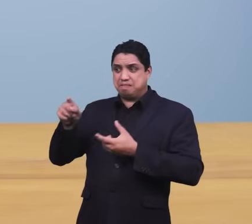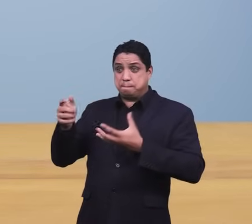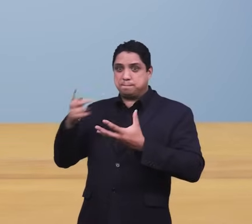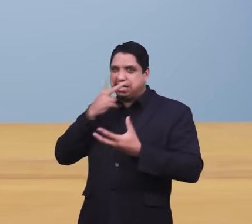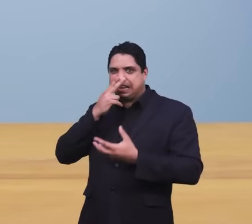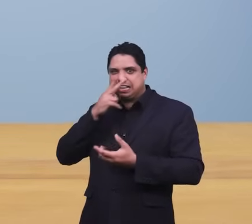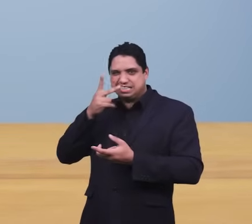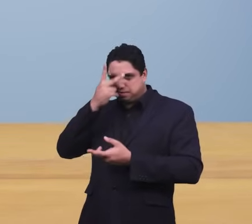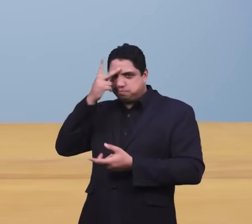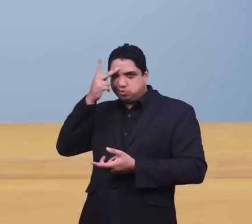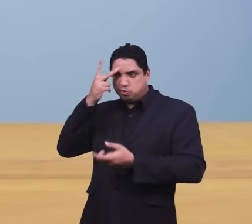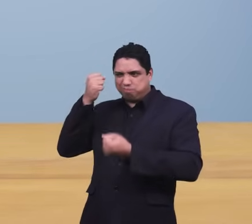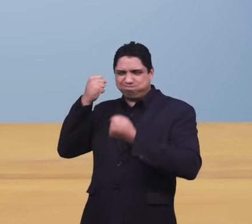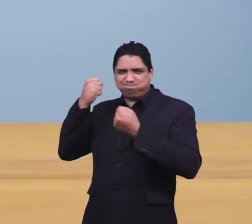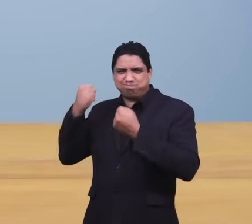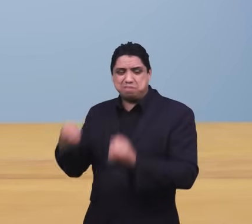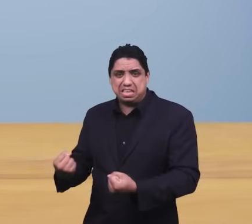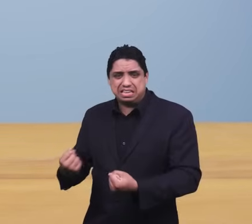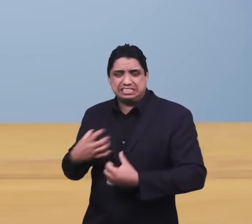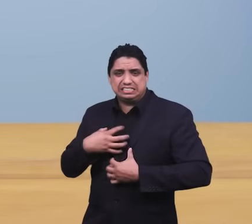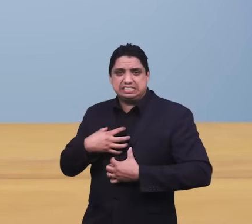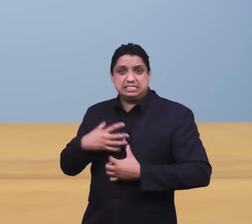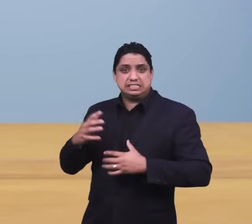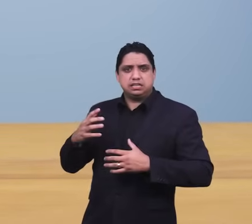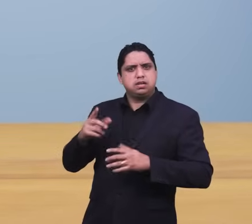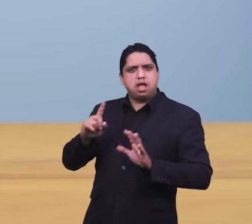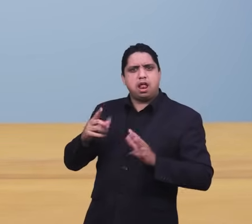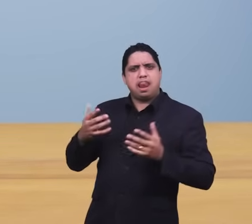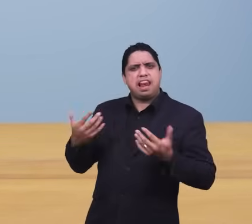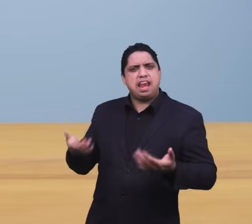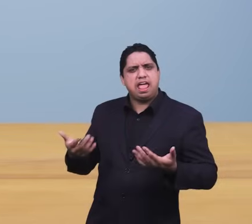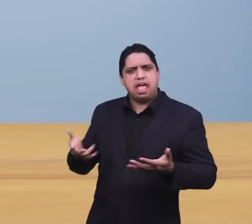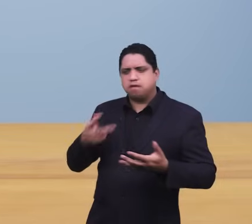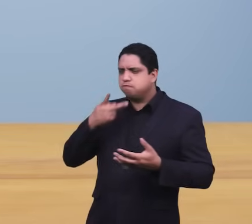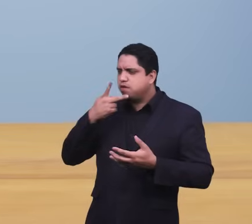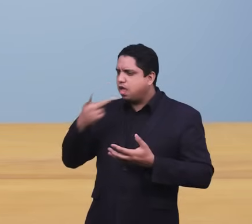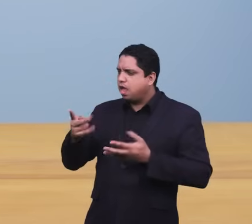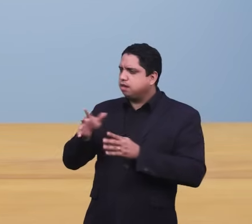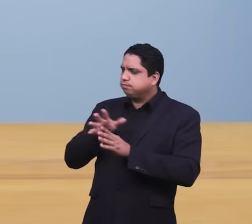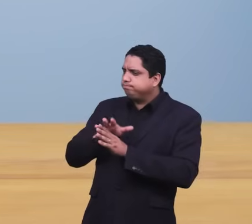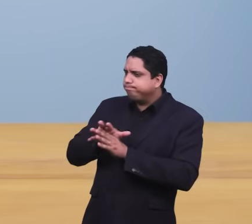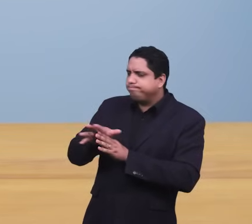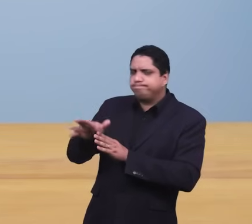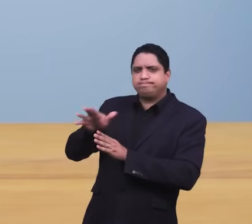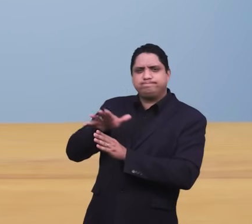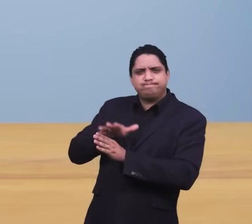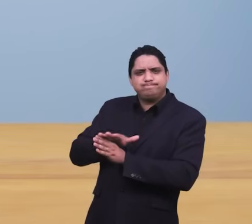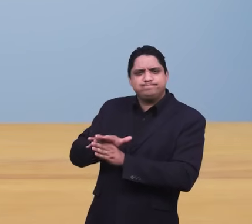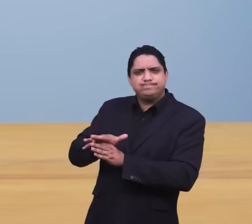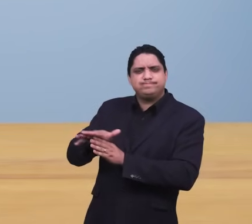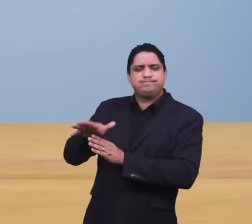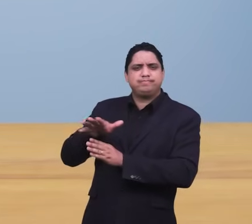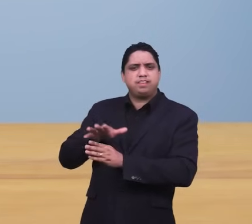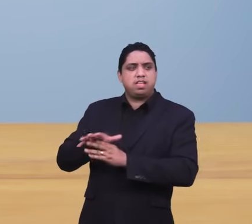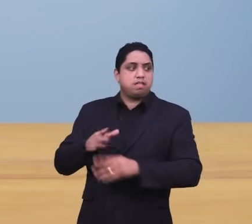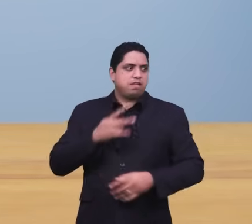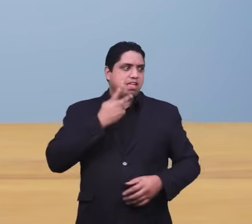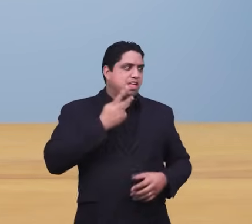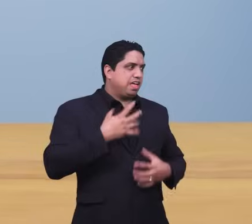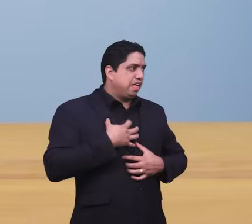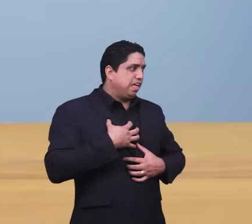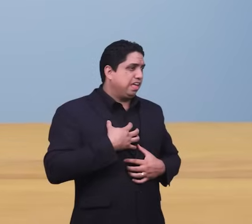acontecido isso, que já não conseguem mais trabalhar, não conseguem se relacionar, não conseguem ir na igreja, porque eu agora tenho um